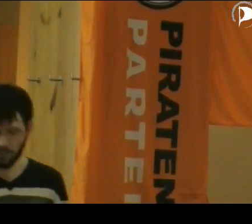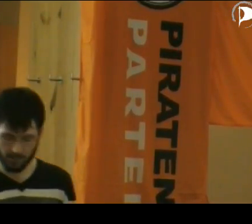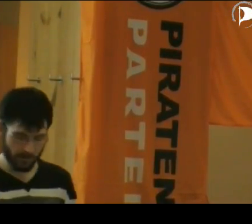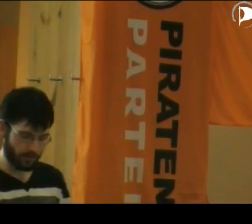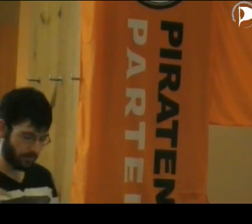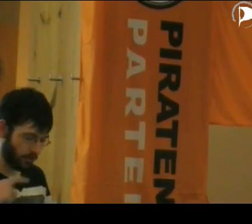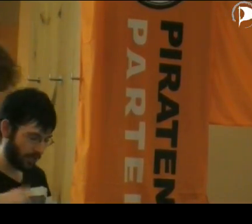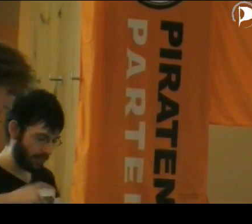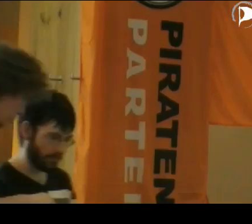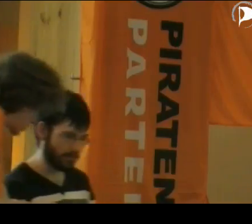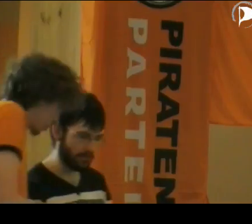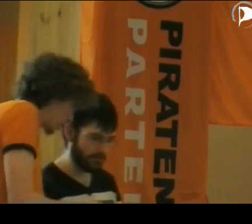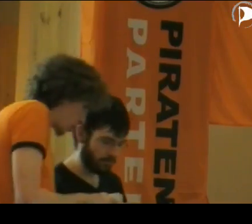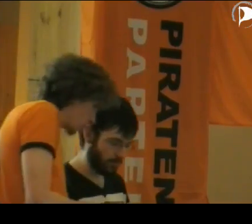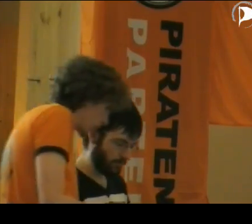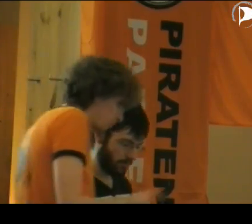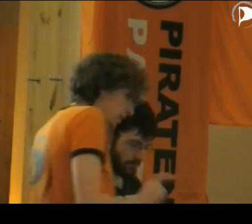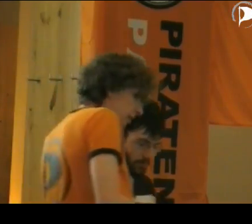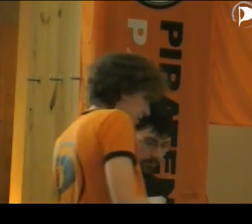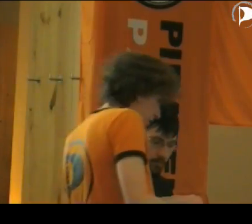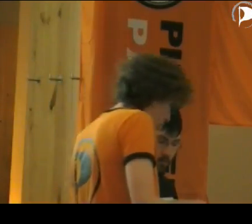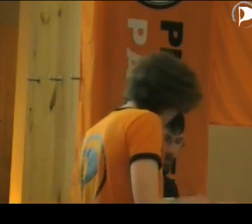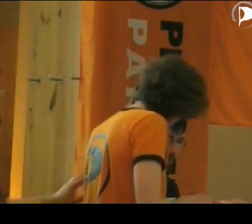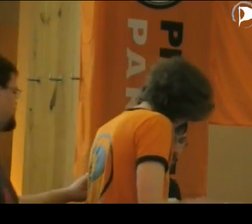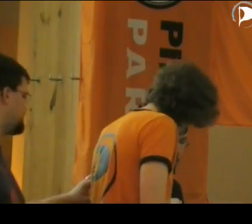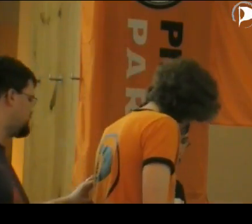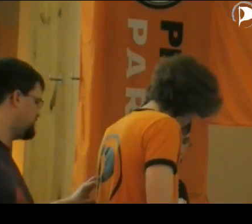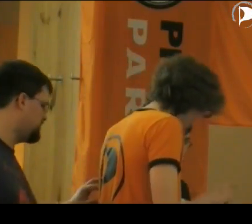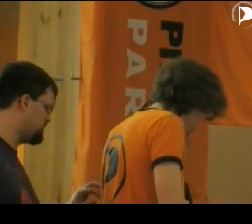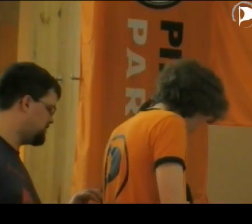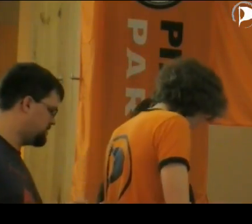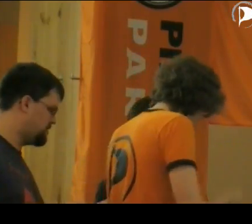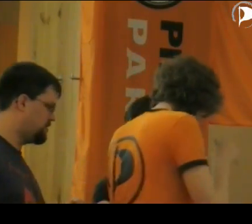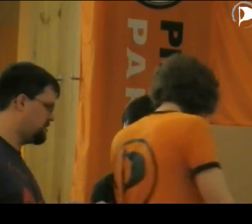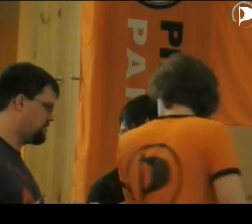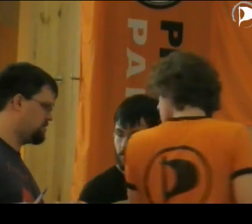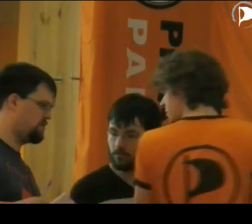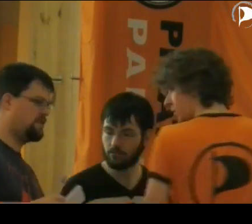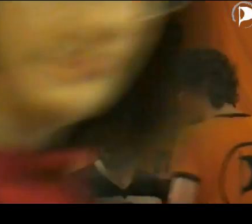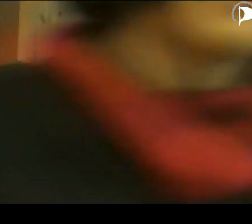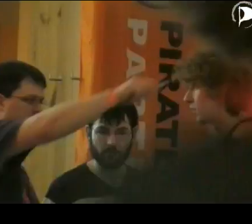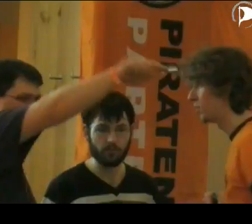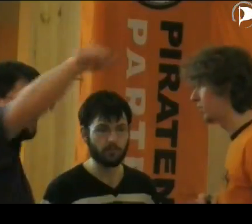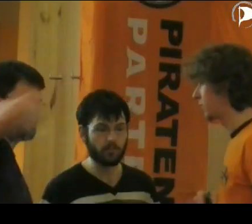die verachtung der sich jetzt auf die hühner so hast du dem kabel nicht gut